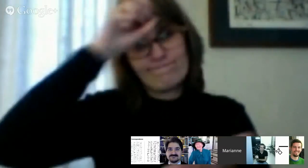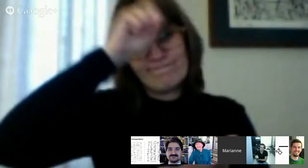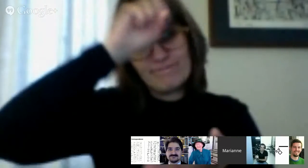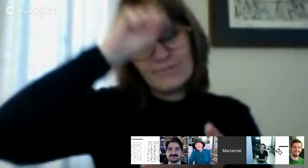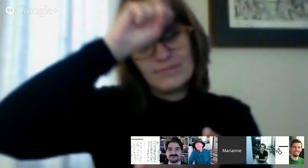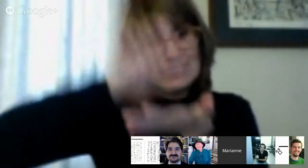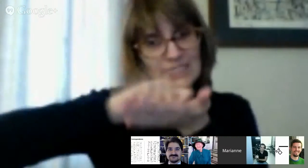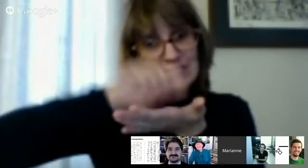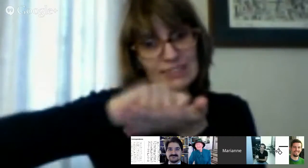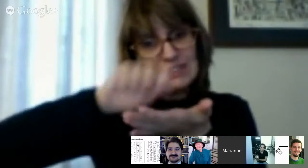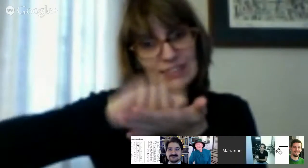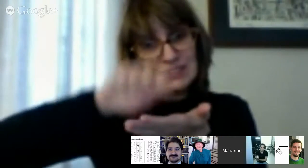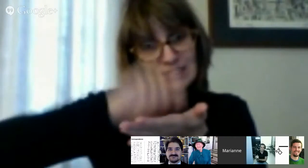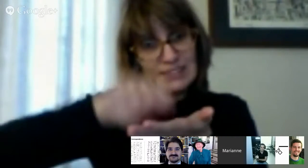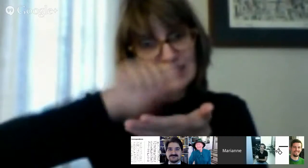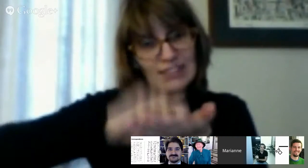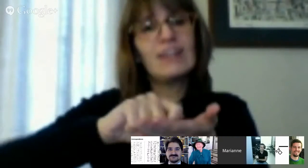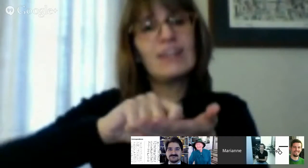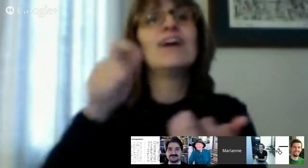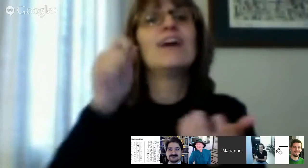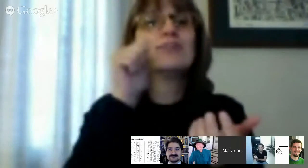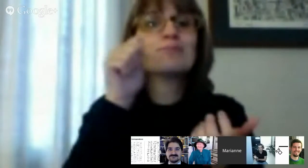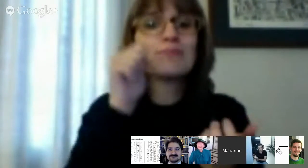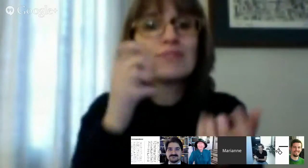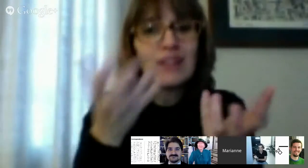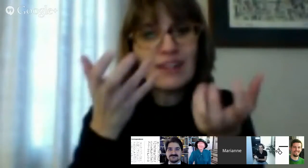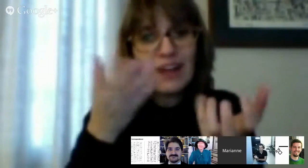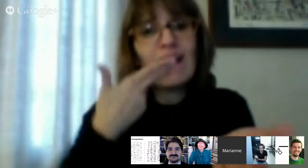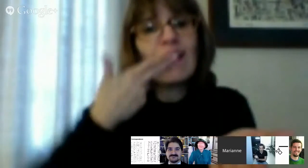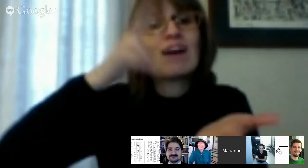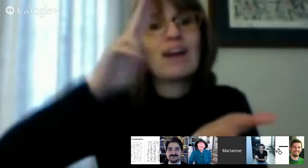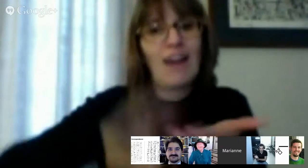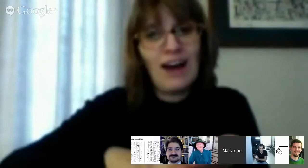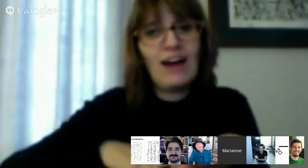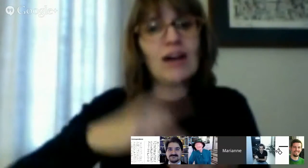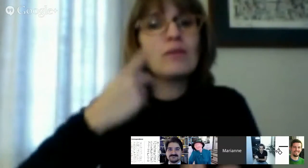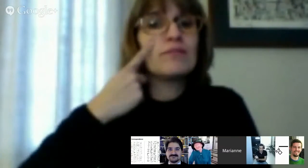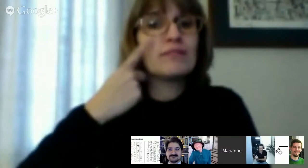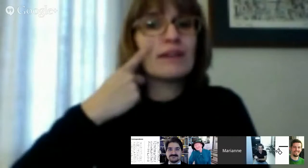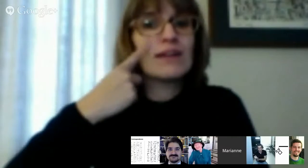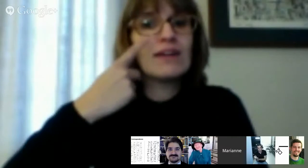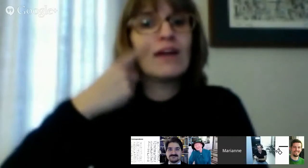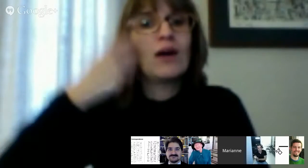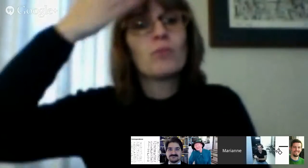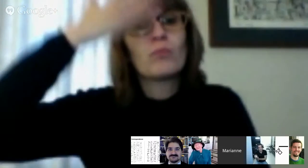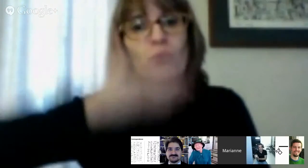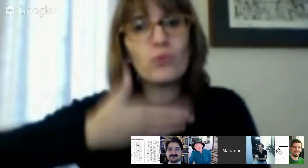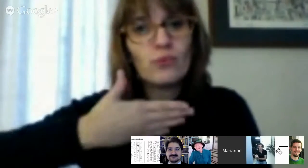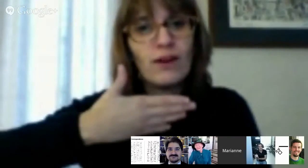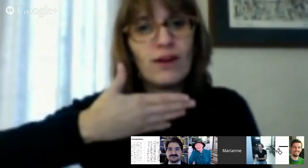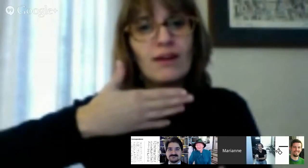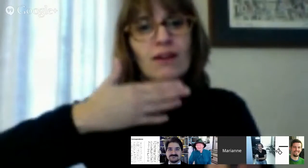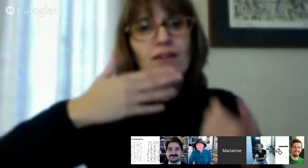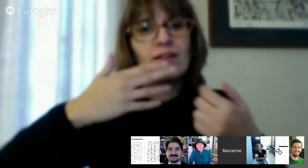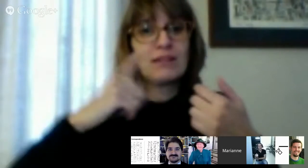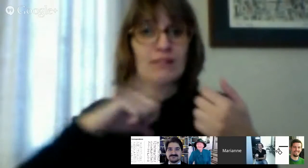Onde eles aprenderam durante quatro meses a escrita e uma menina, ela queria